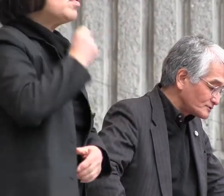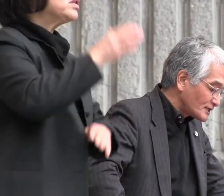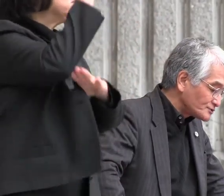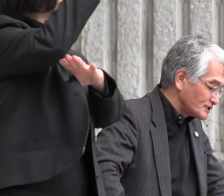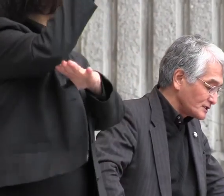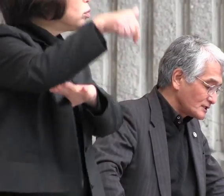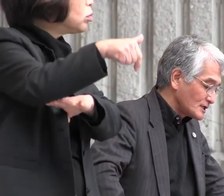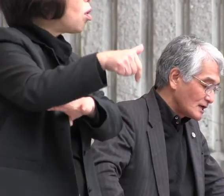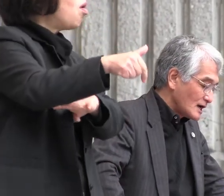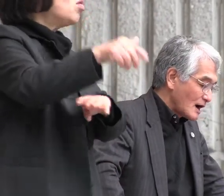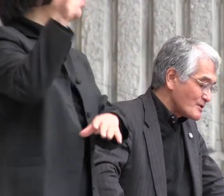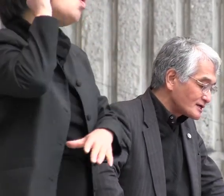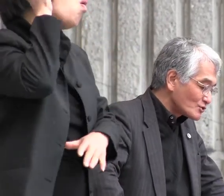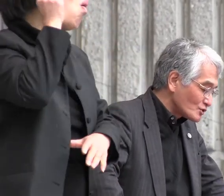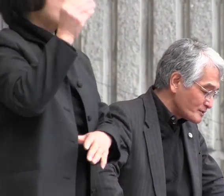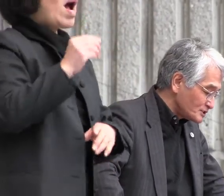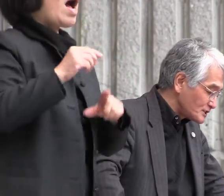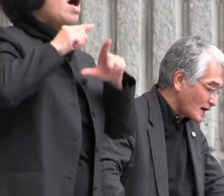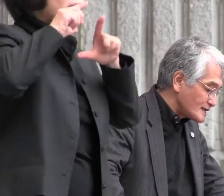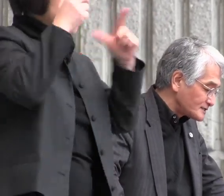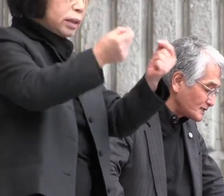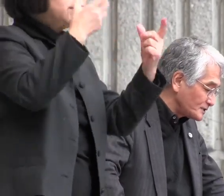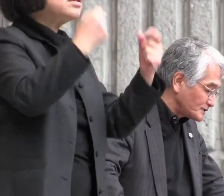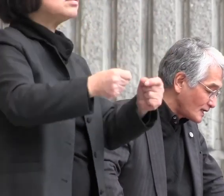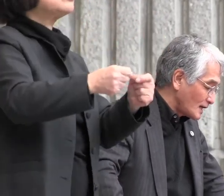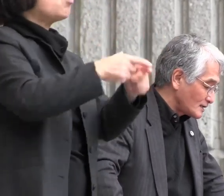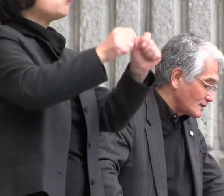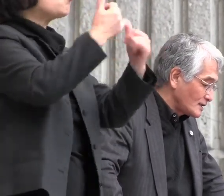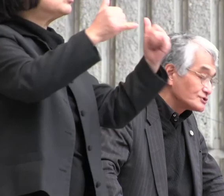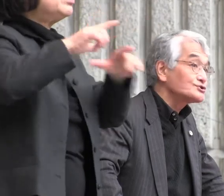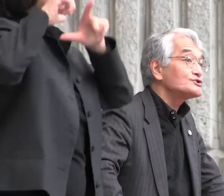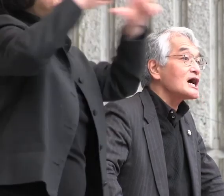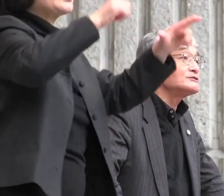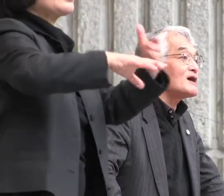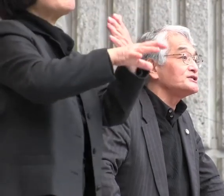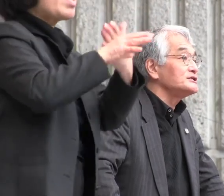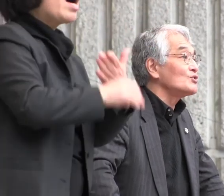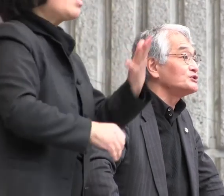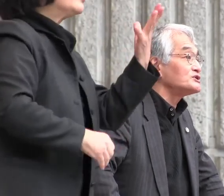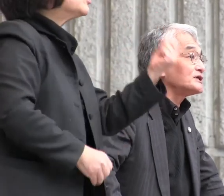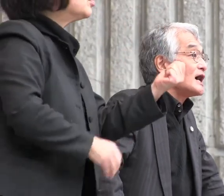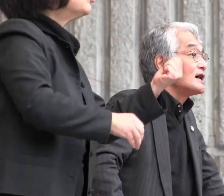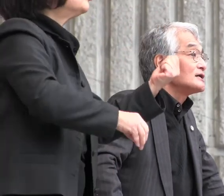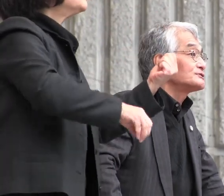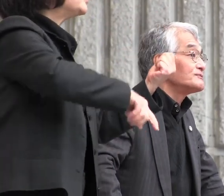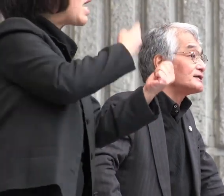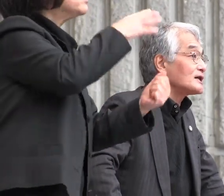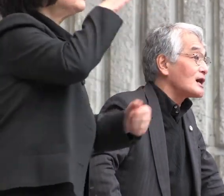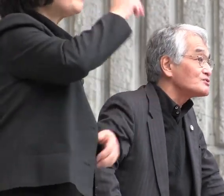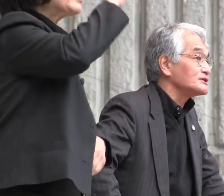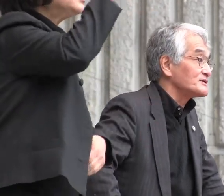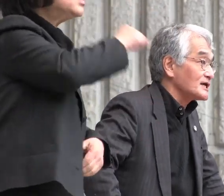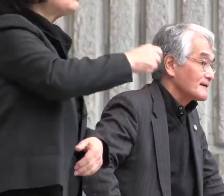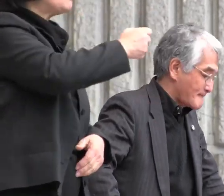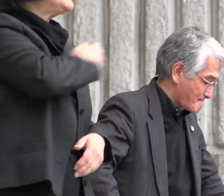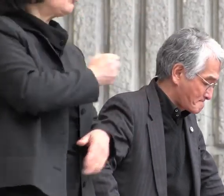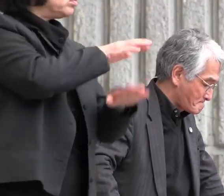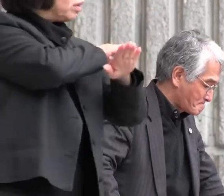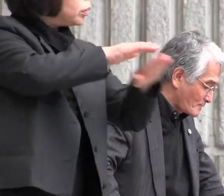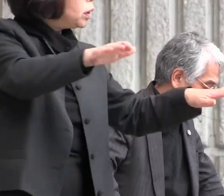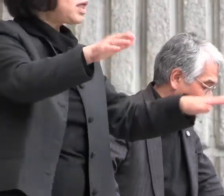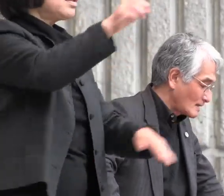報が隠されずにアメリカ国民に開示されていたら、数百万人の命が救われたかもしれません。